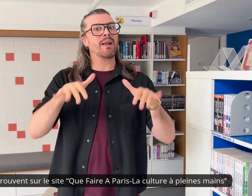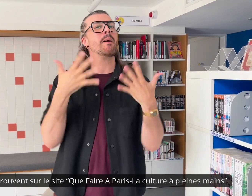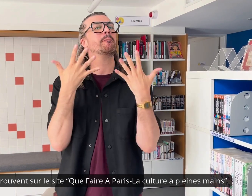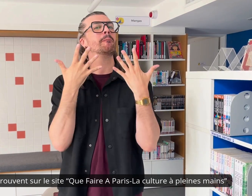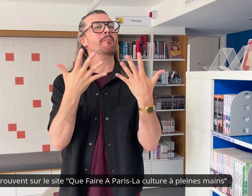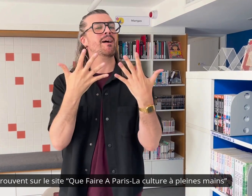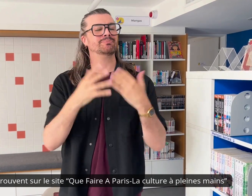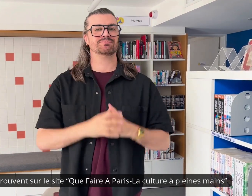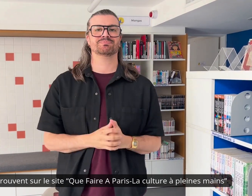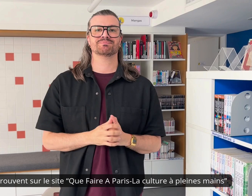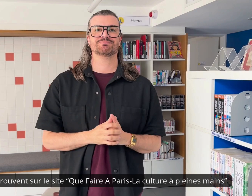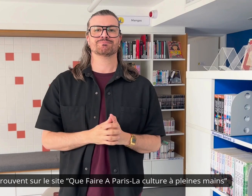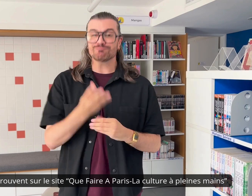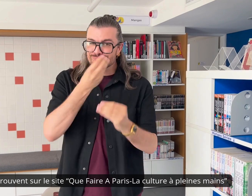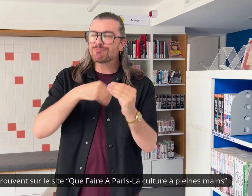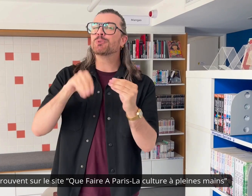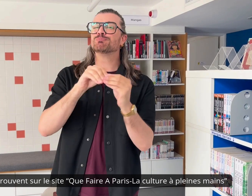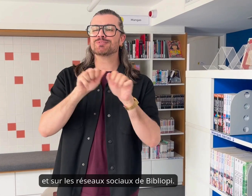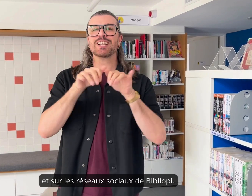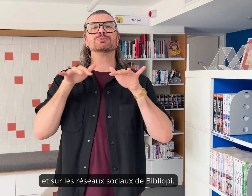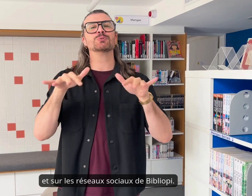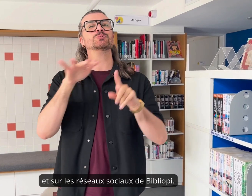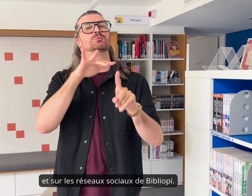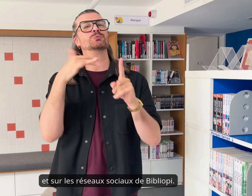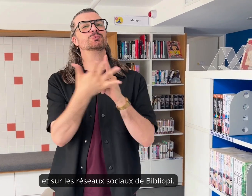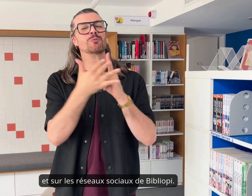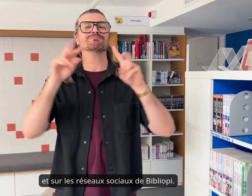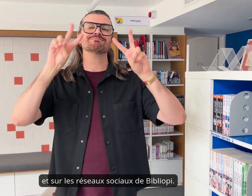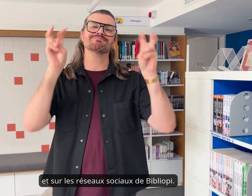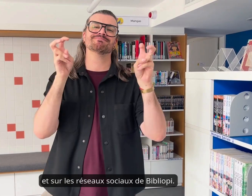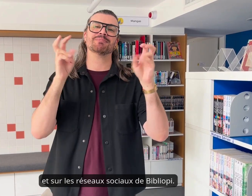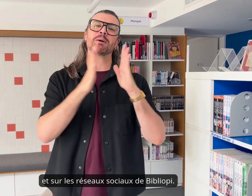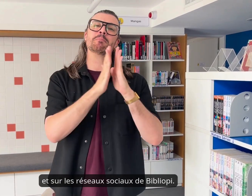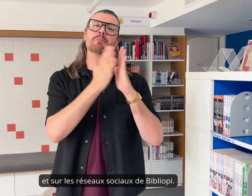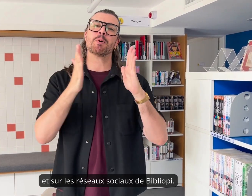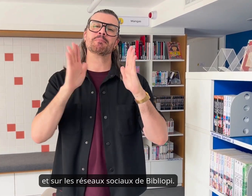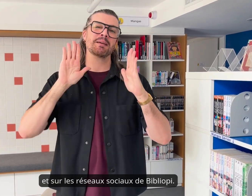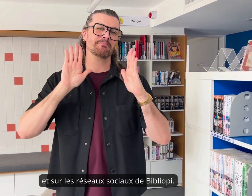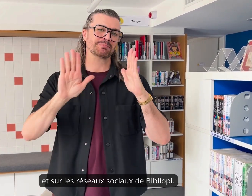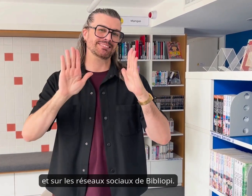à pleine main et sur les réseaux sociaux de Bibliopi.